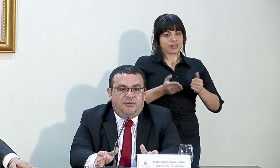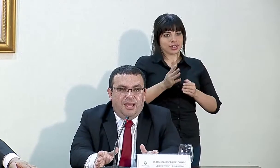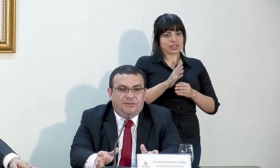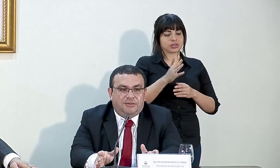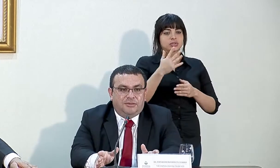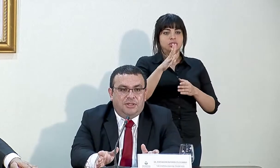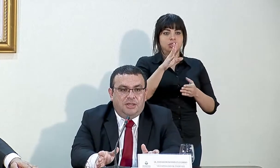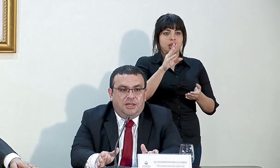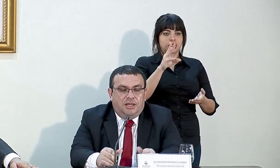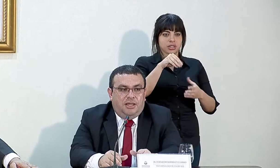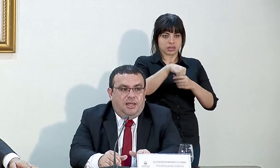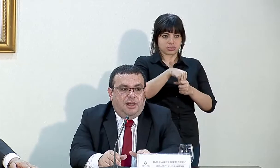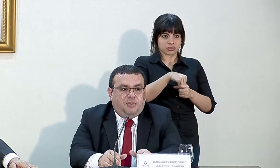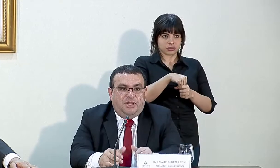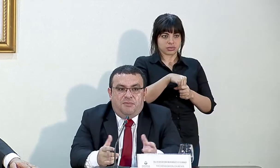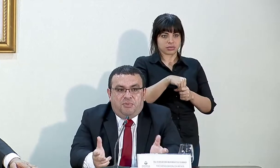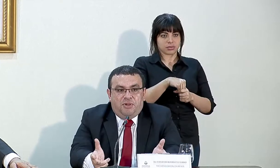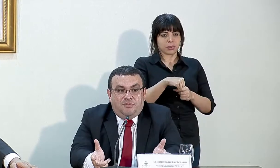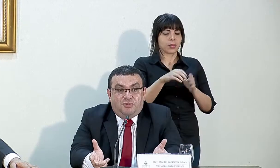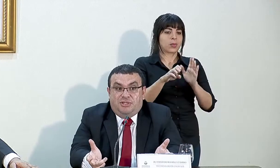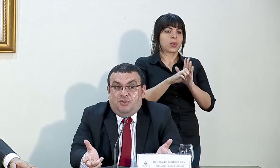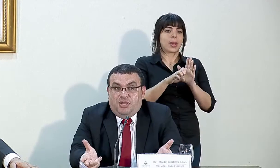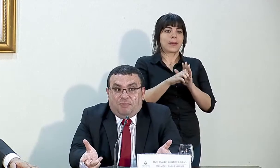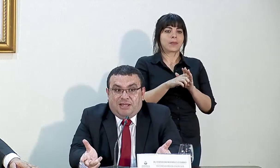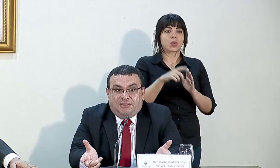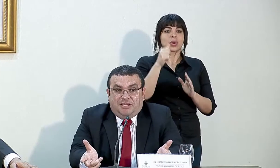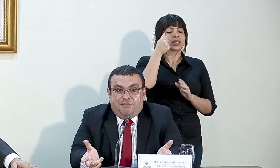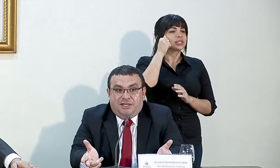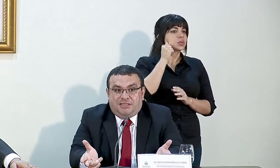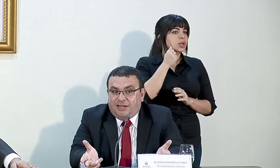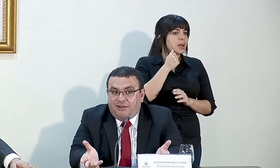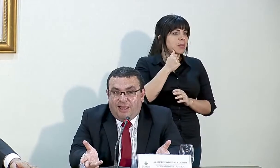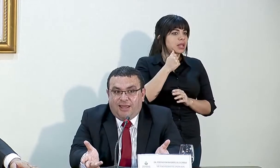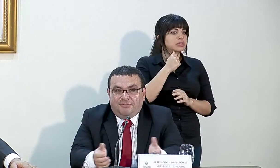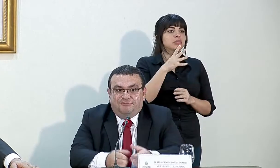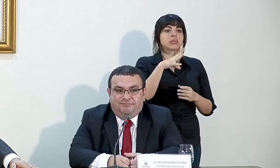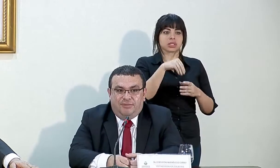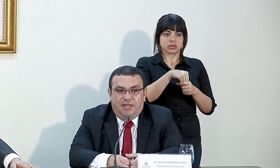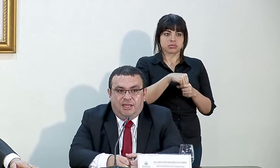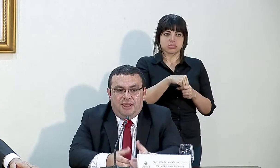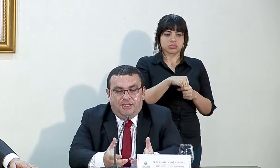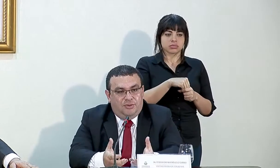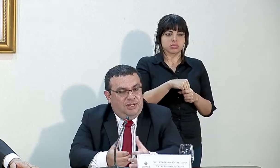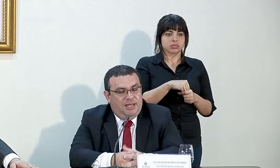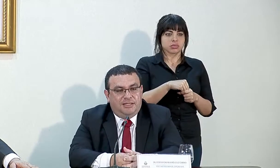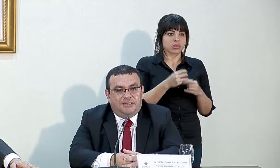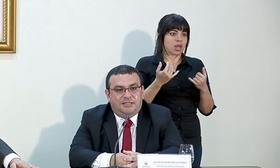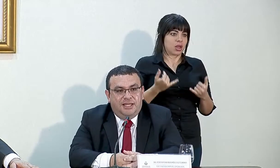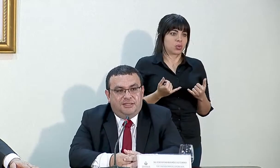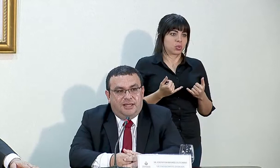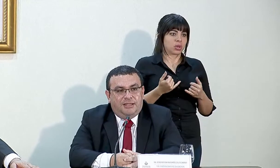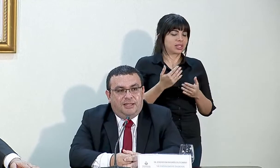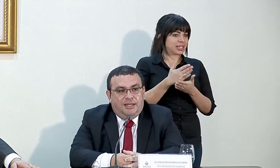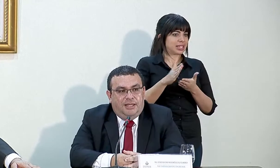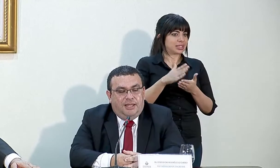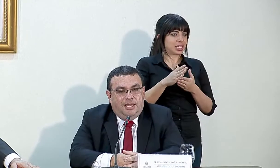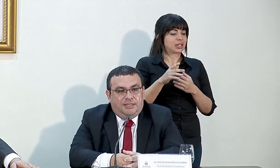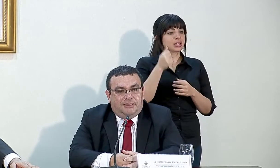estarían grabados. Por ejemplo, digamos, una cirugía plástica va a estar grabada, que en la actualidad está